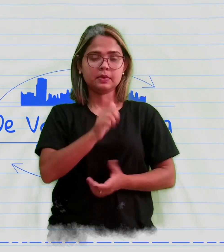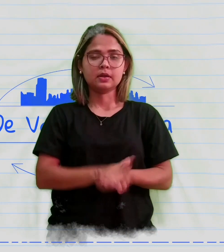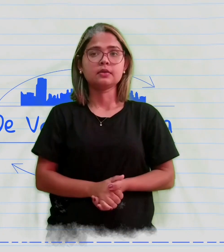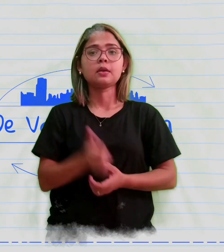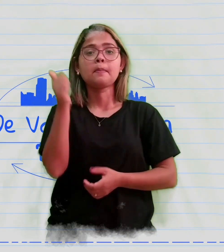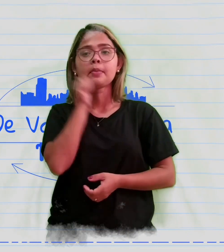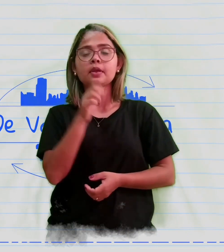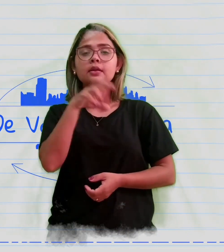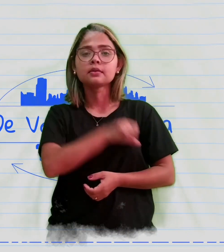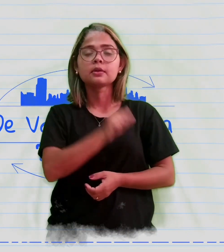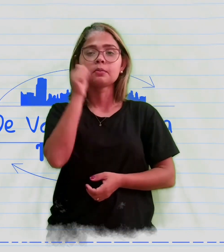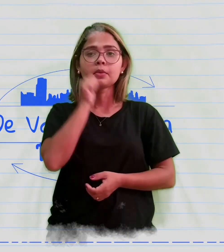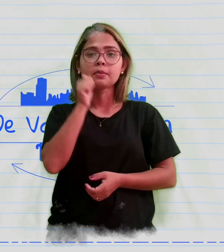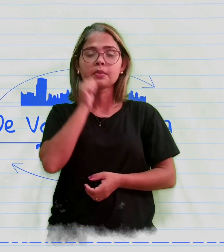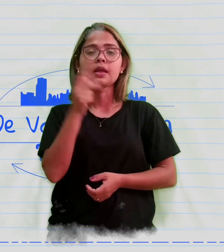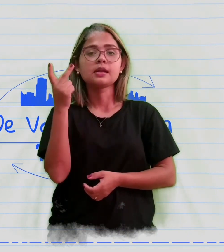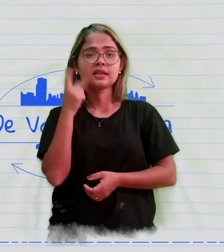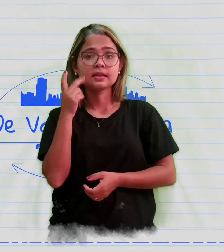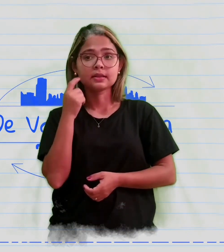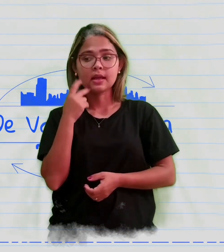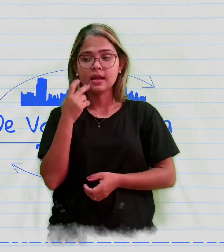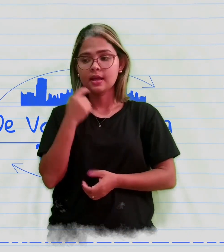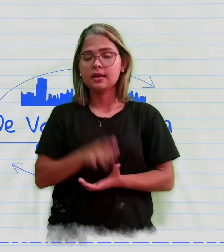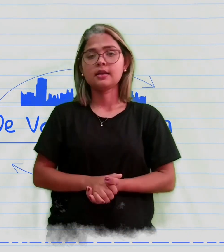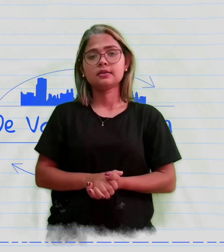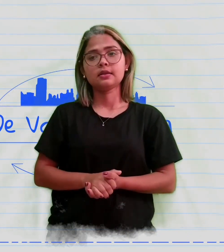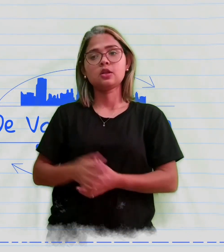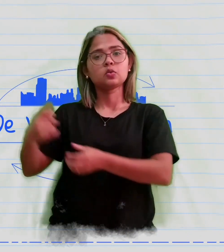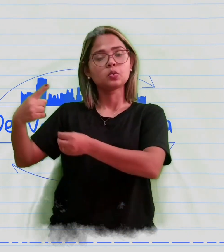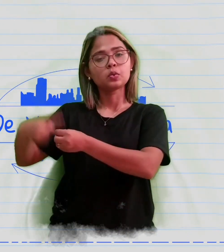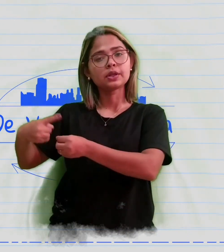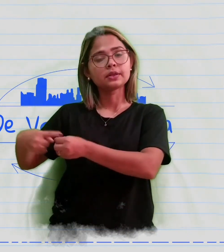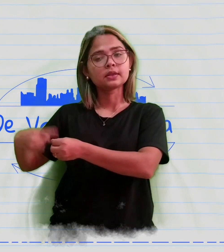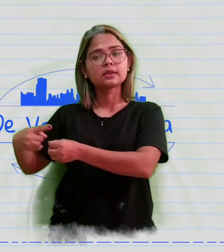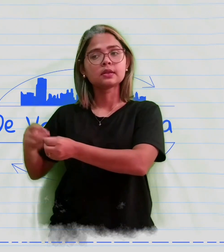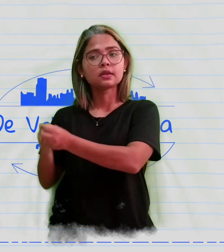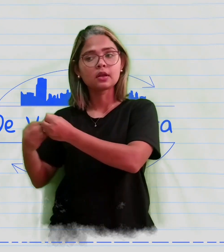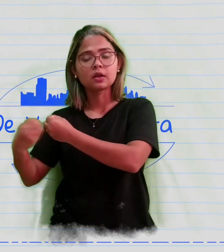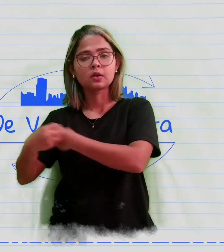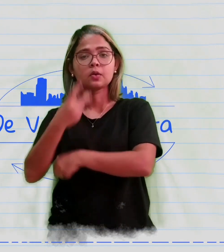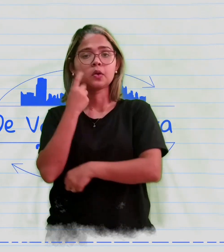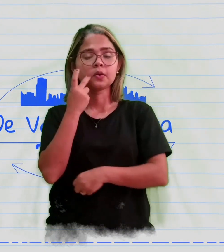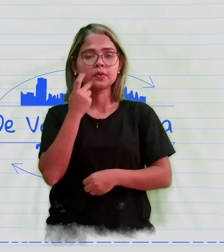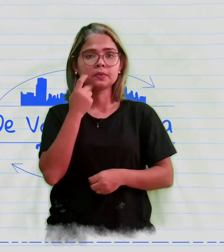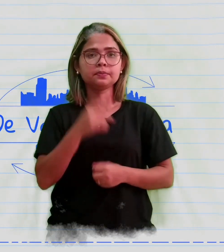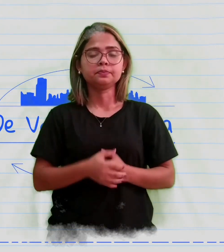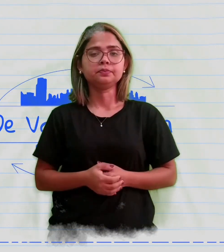E mulheres que amam mulheres nordestinas no interior do Ceará. Gente, aí eu fiquei, meu Deus, eu